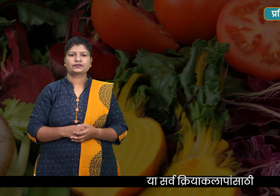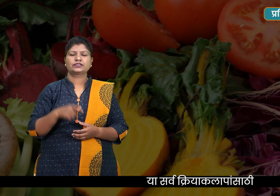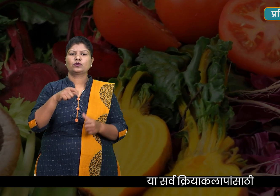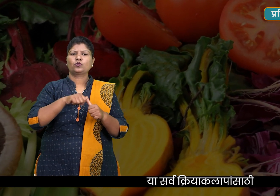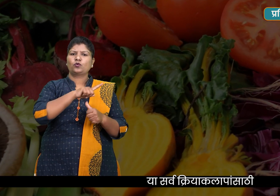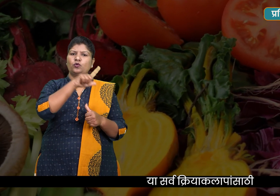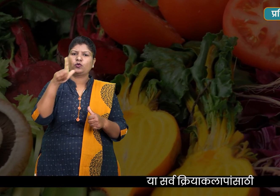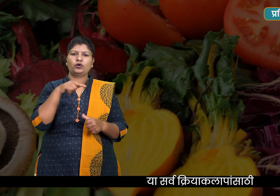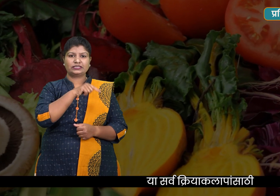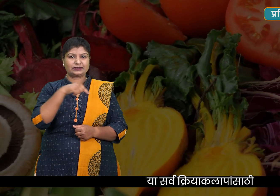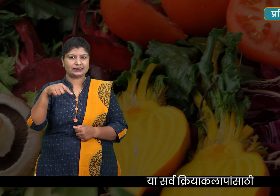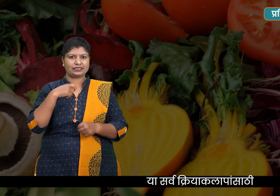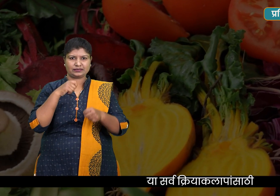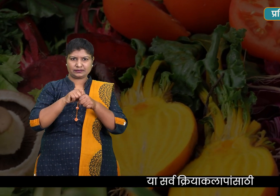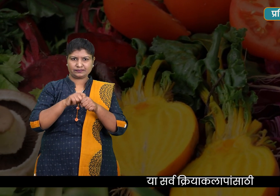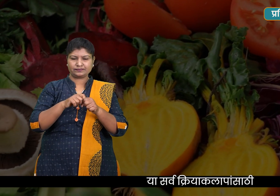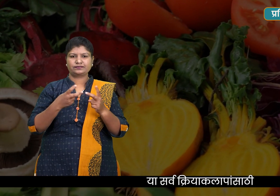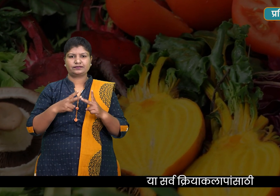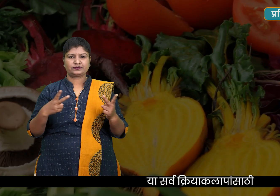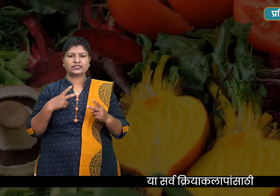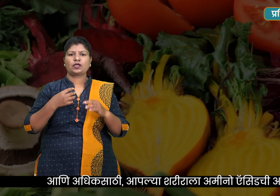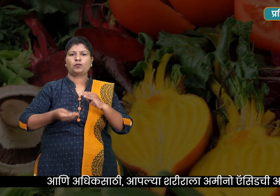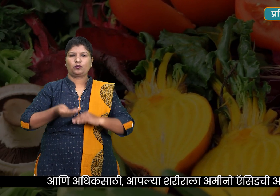या सर्व क्रियाकलापांसाठी